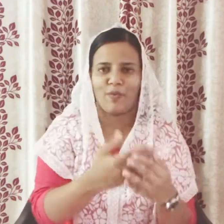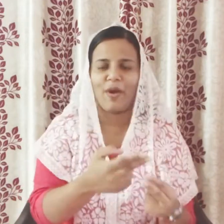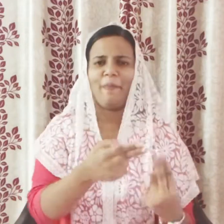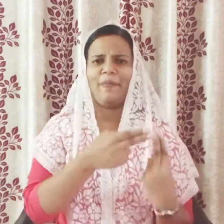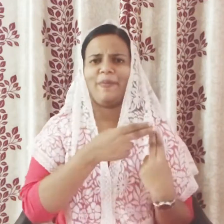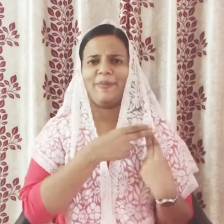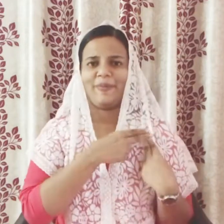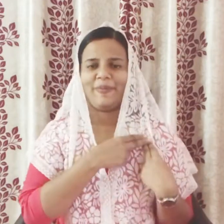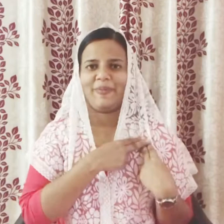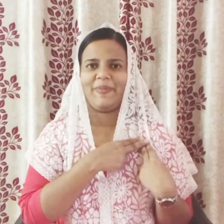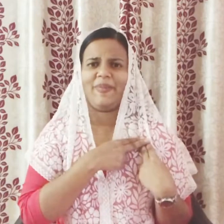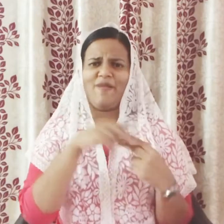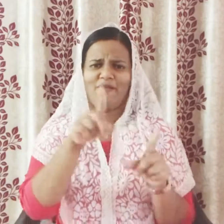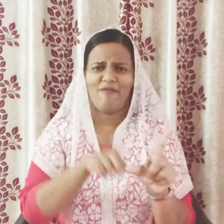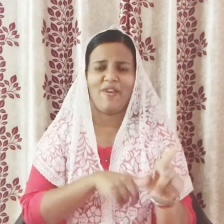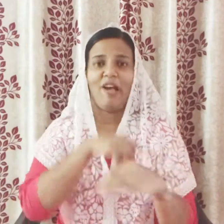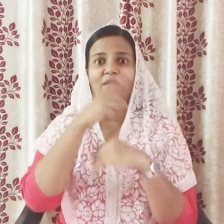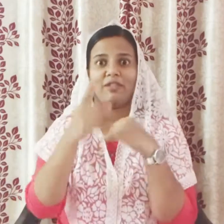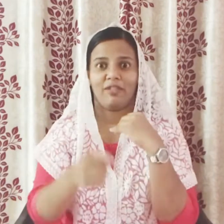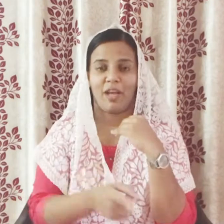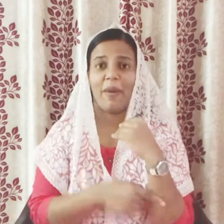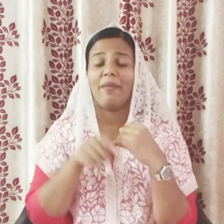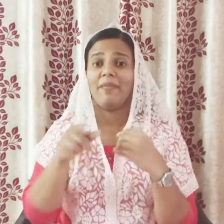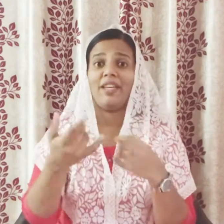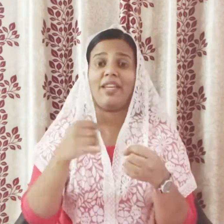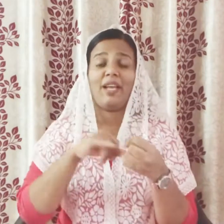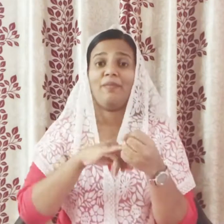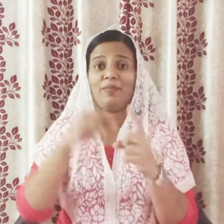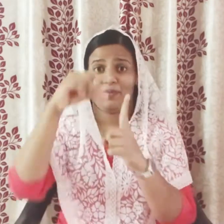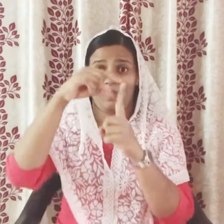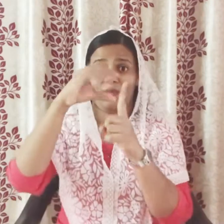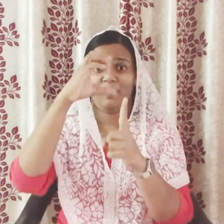വിശ്രമിച്ച് കാലാവസാനത്തിങ്കൽ നിൻ്റെ ഓഹരി ലഭിപ്പാൻ